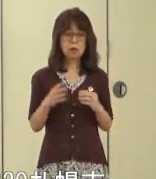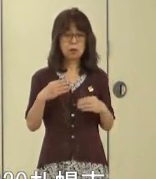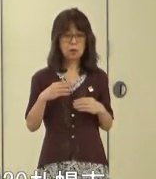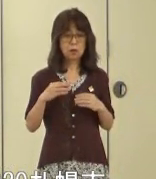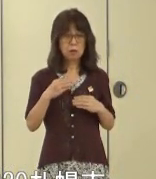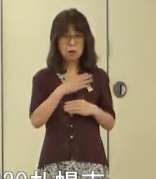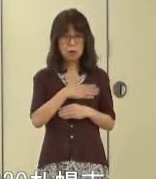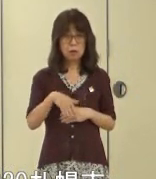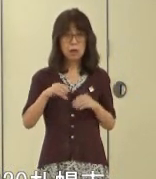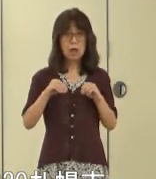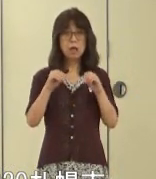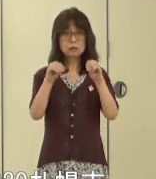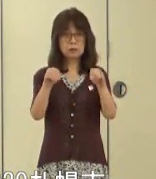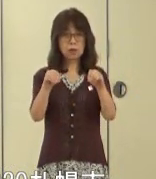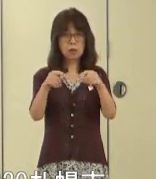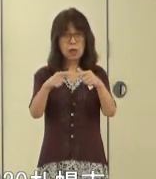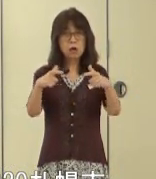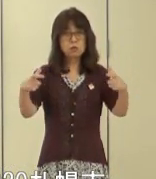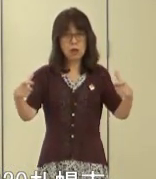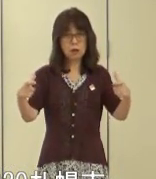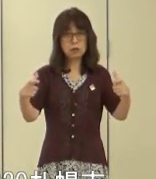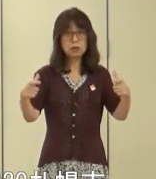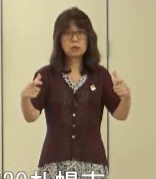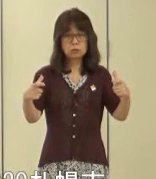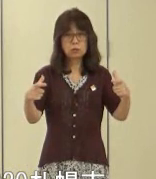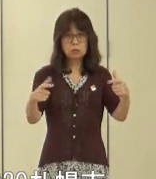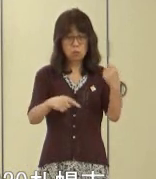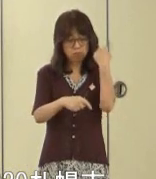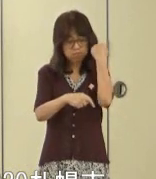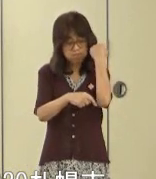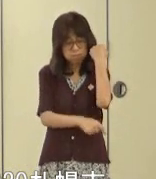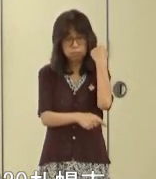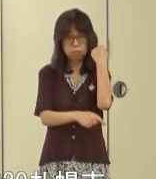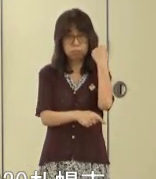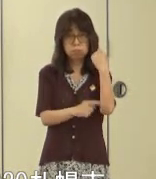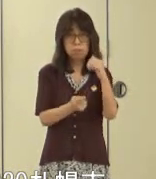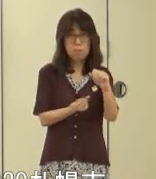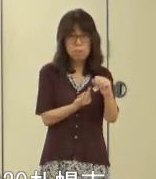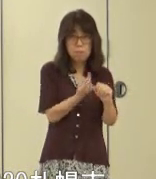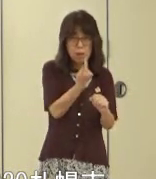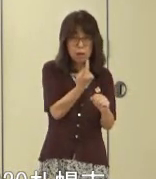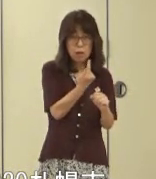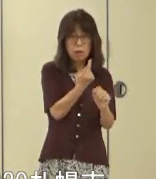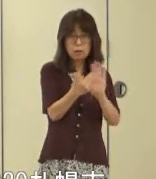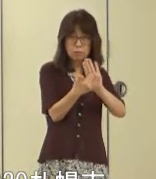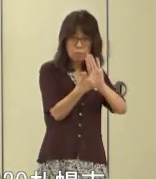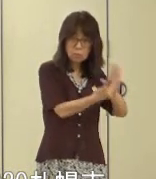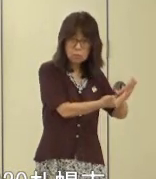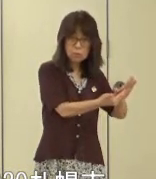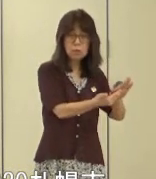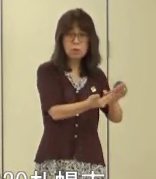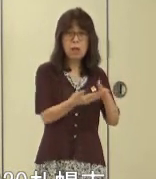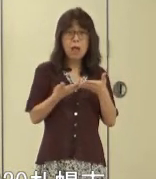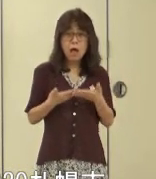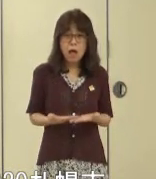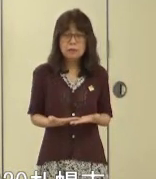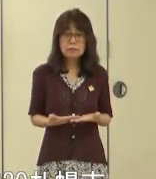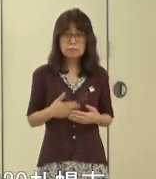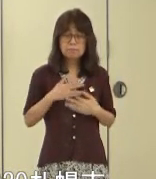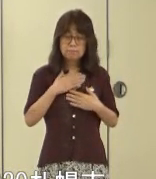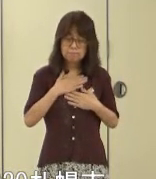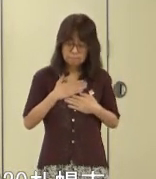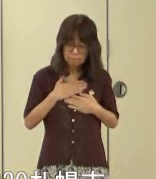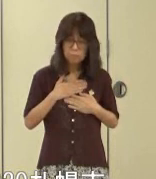染の今後の感染拡大の震源地とならないように安全安心、まあ、楽しめる、まあ、そういう地域であ